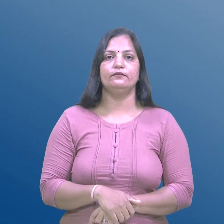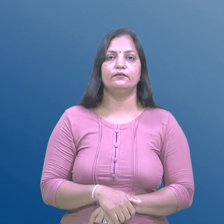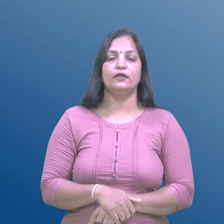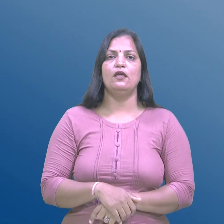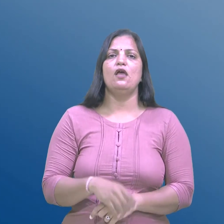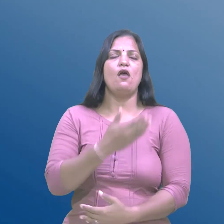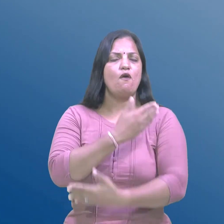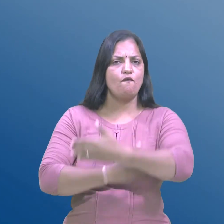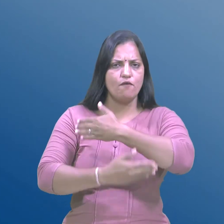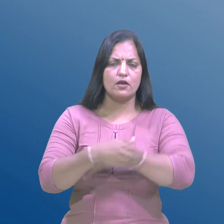વિકલાંગતા ધરાવતી વ્યક્તિને